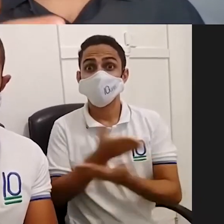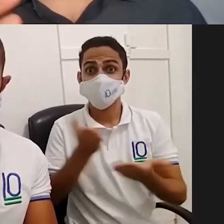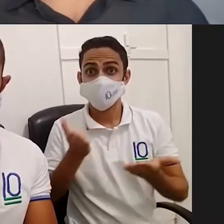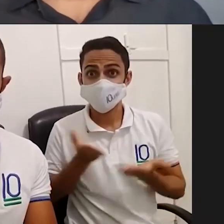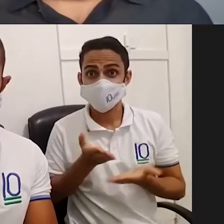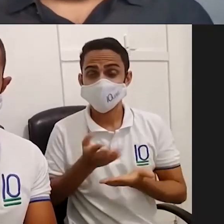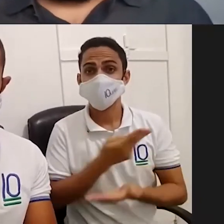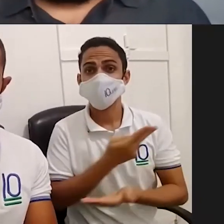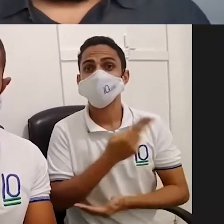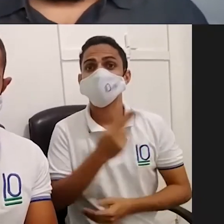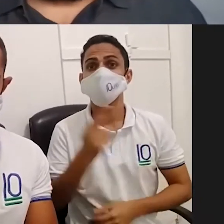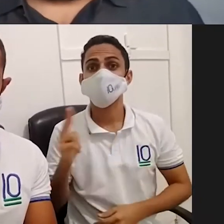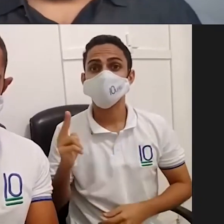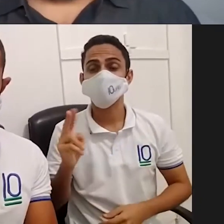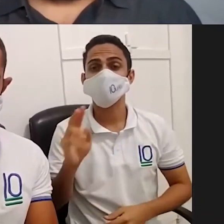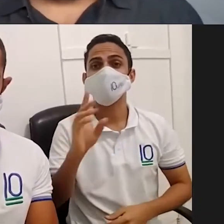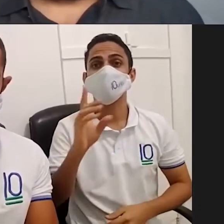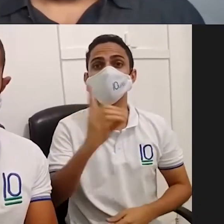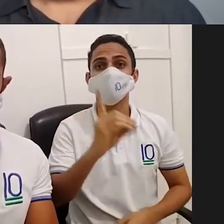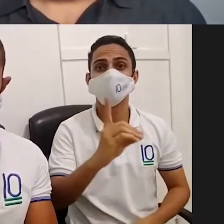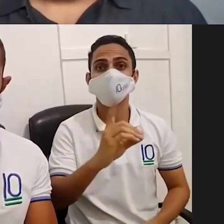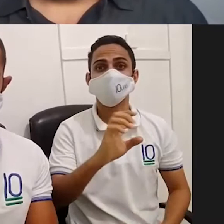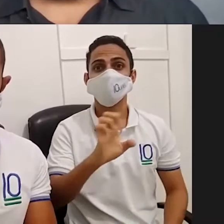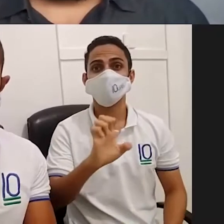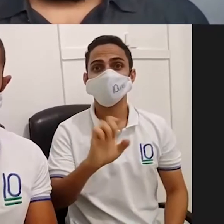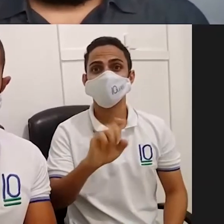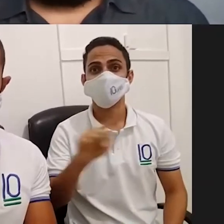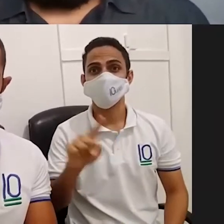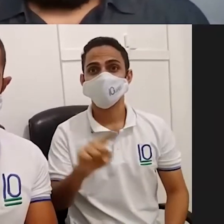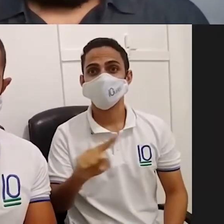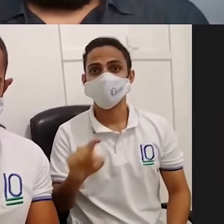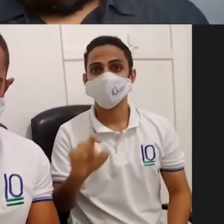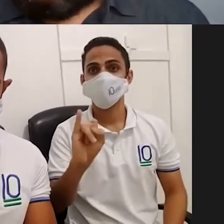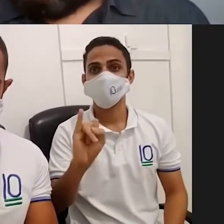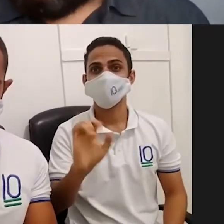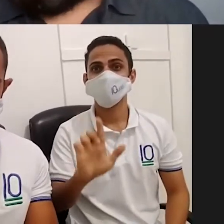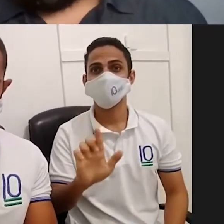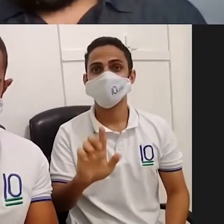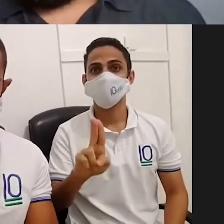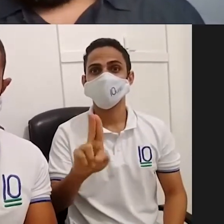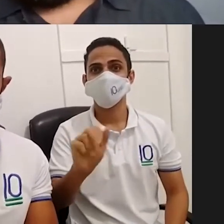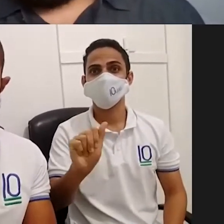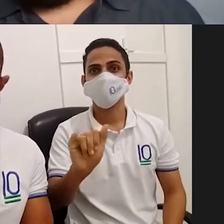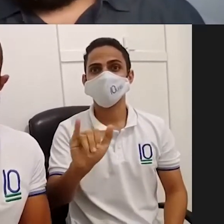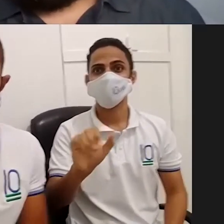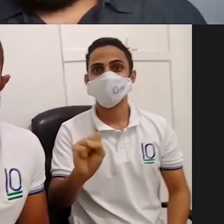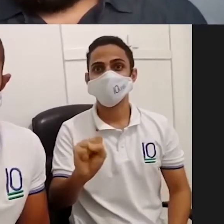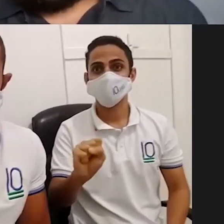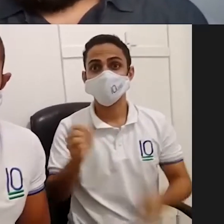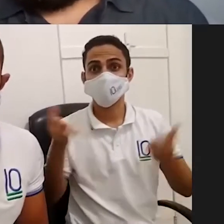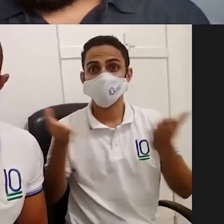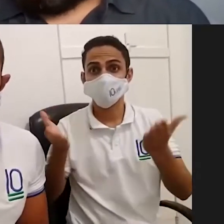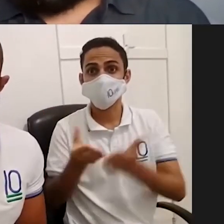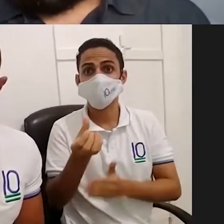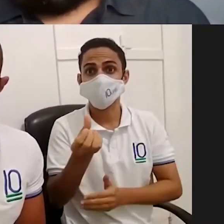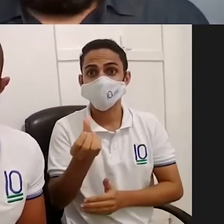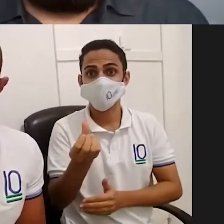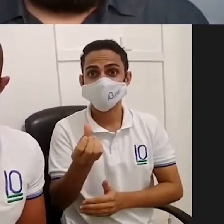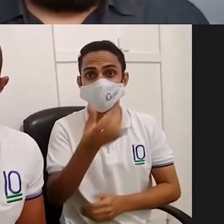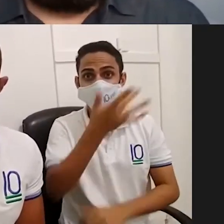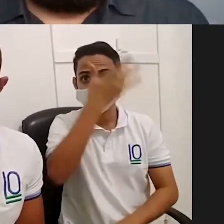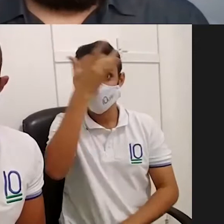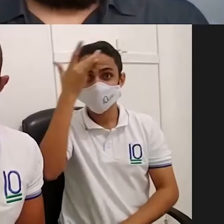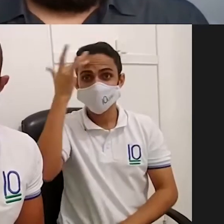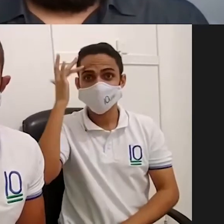pelo menos seis deles que já estão aqui conosco para tratar deste assunto, né? Está aqui comigo Gustavo